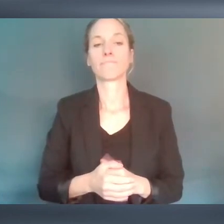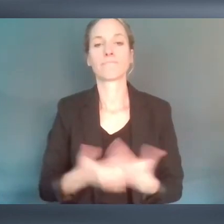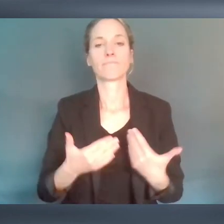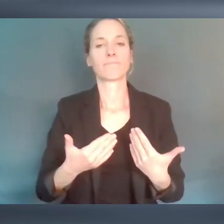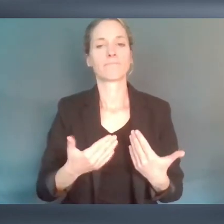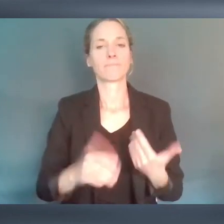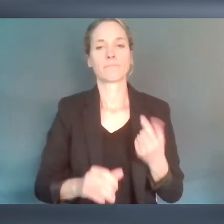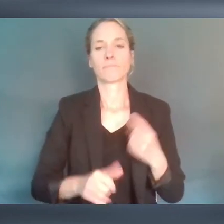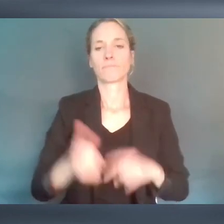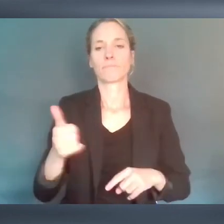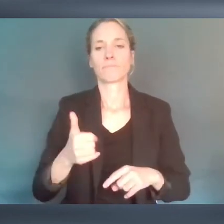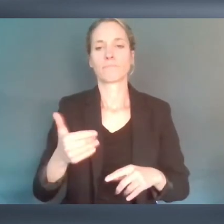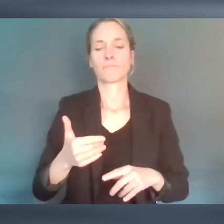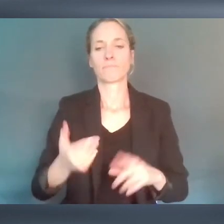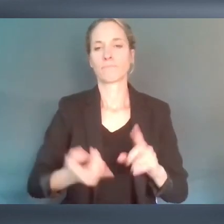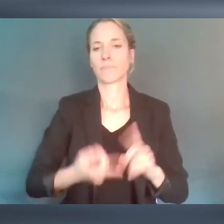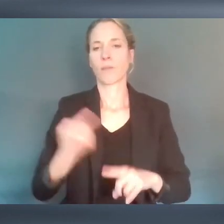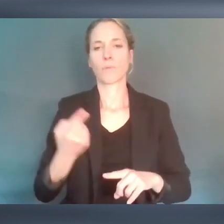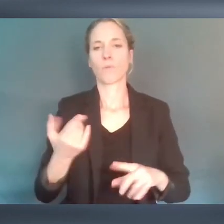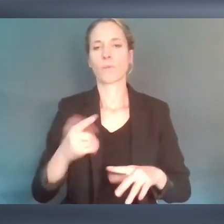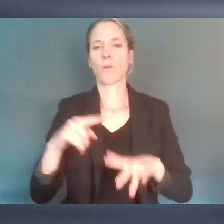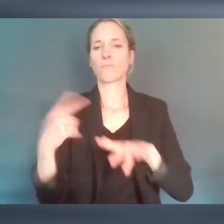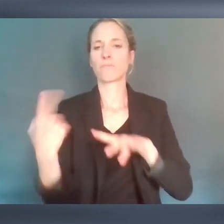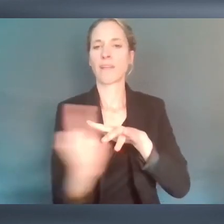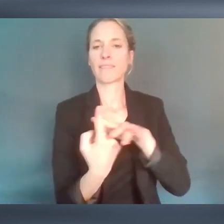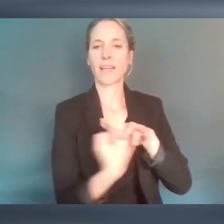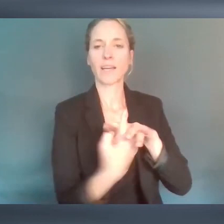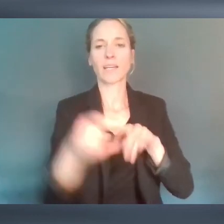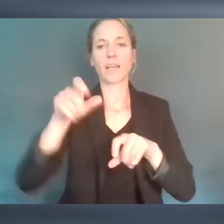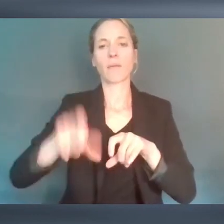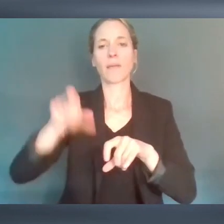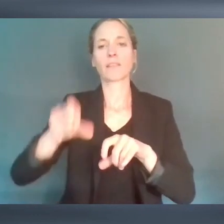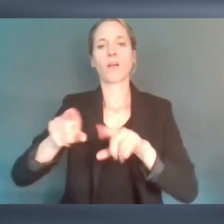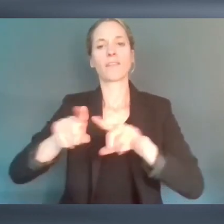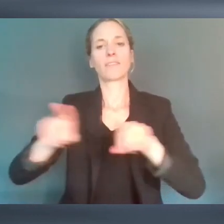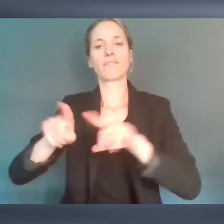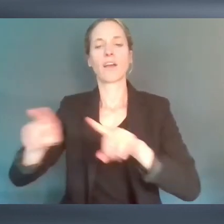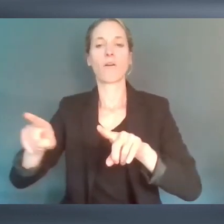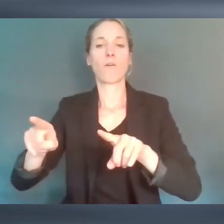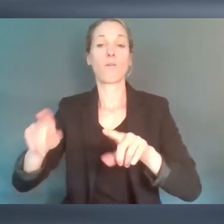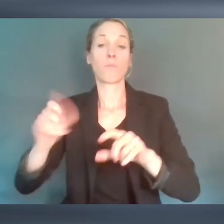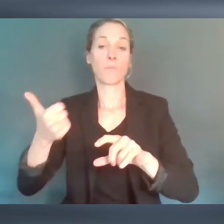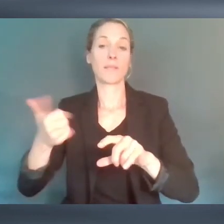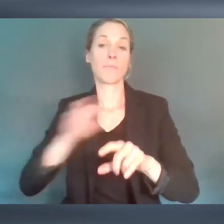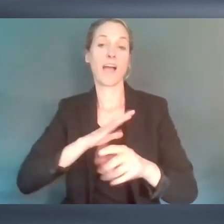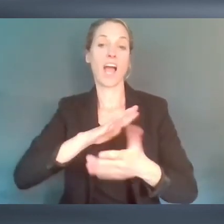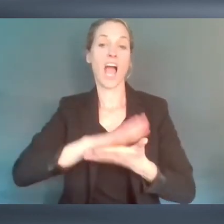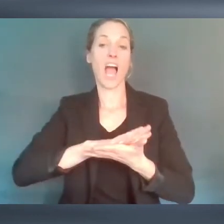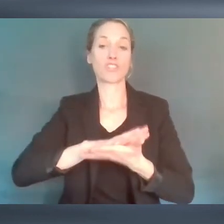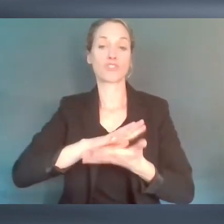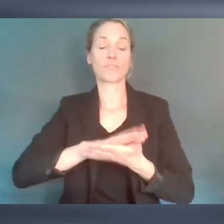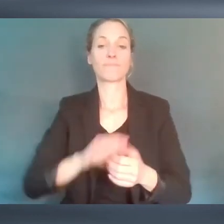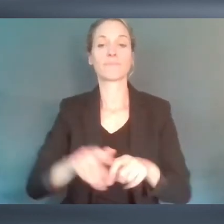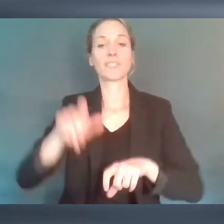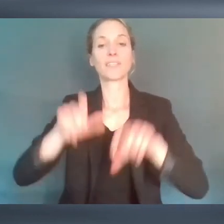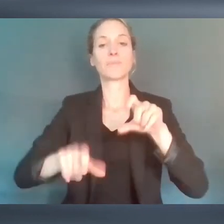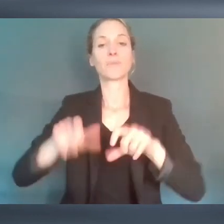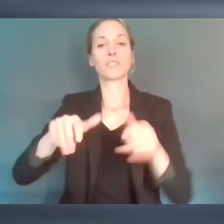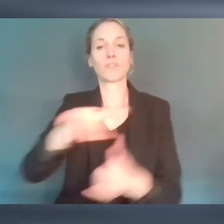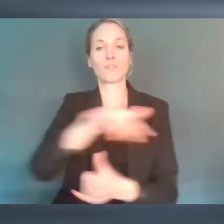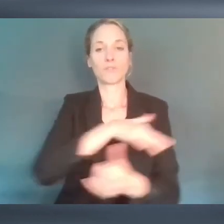été le cas, des personnes par exemple qui sont différentes par rapport à leur âge. Les baby boomers n'ont pas les mêmes